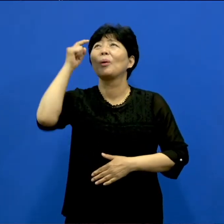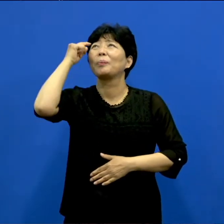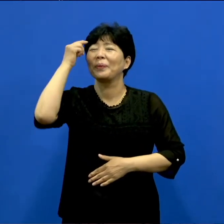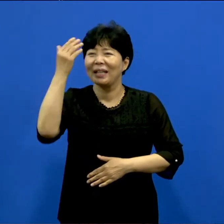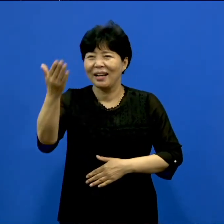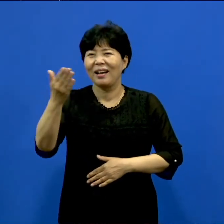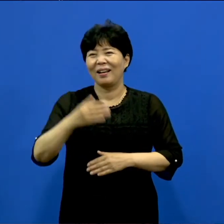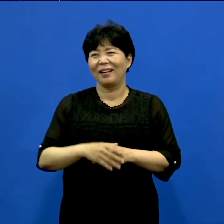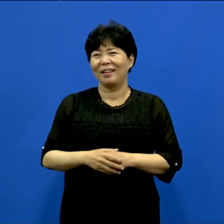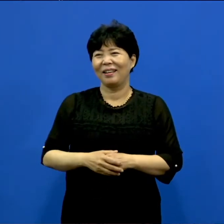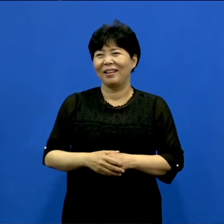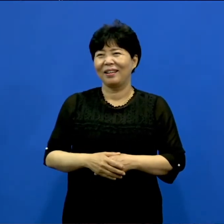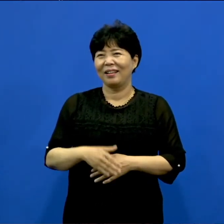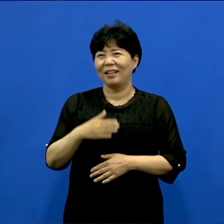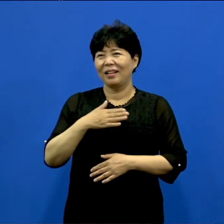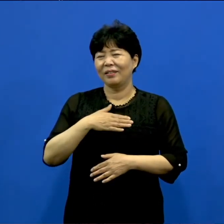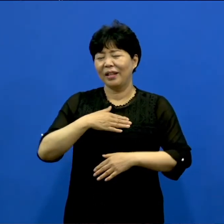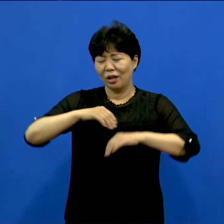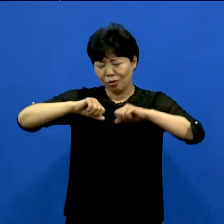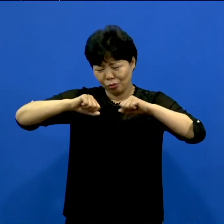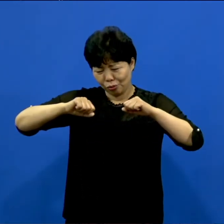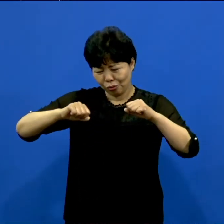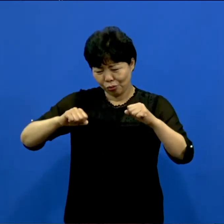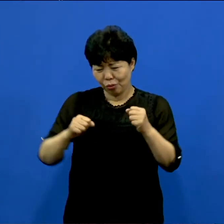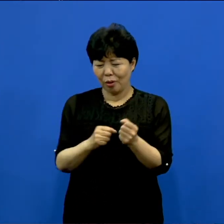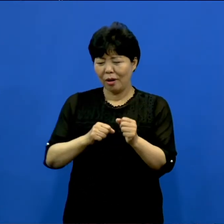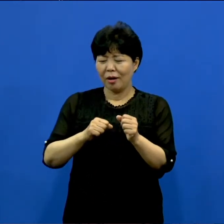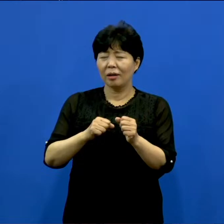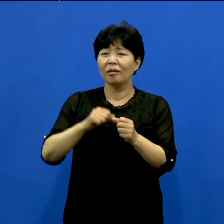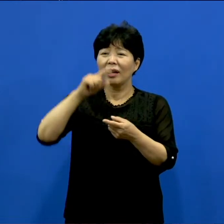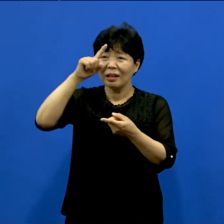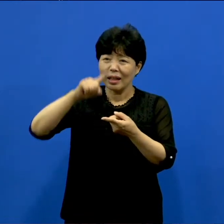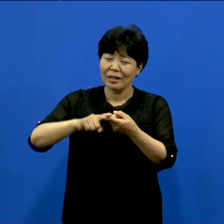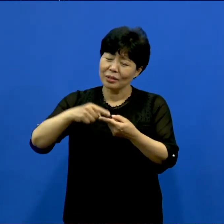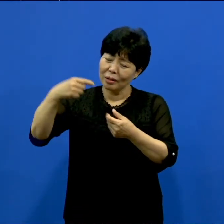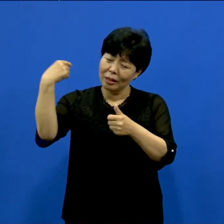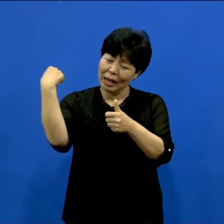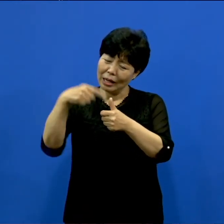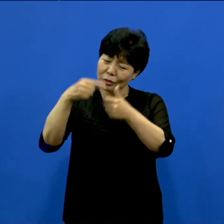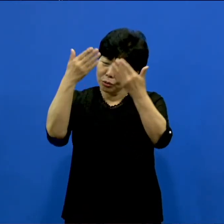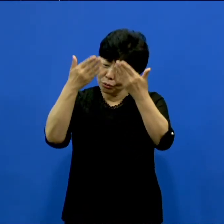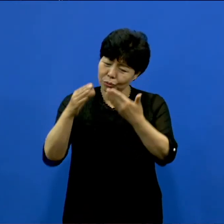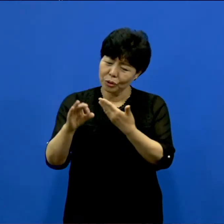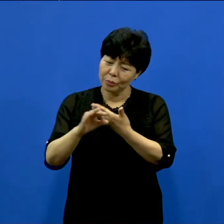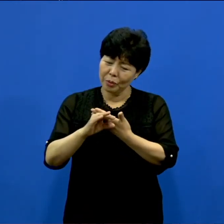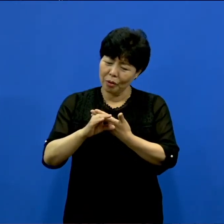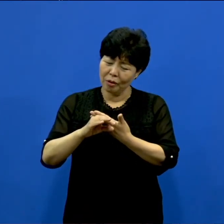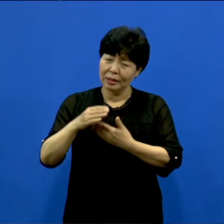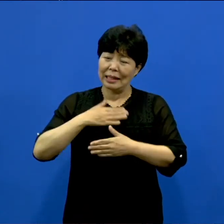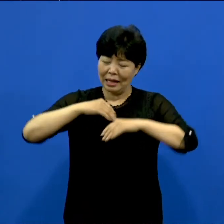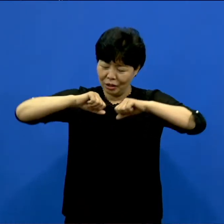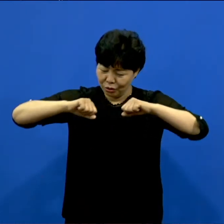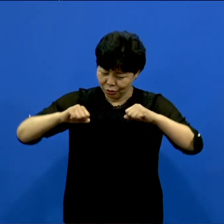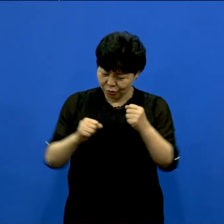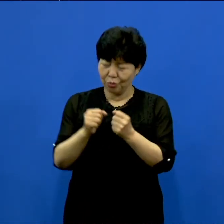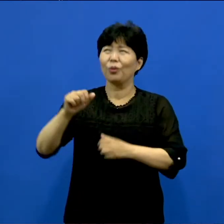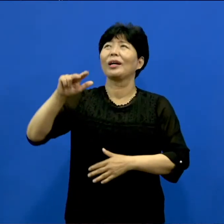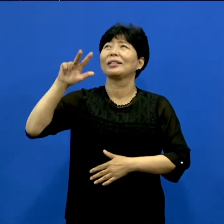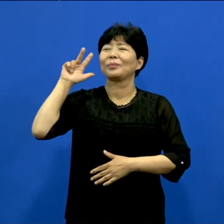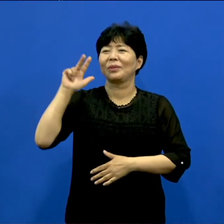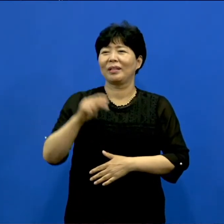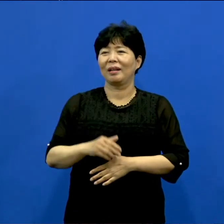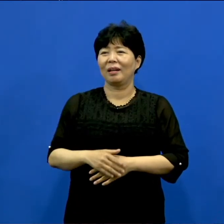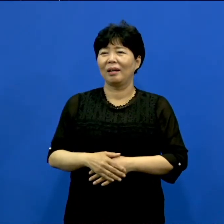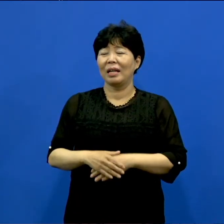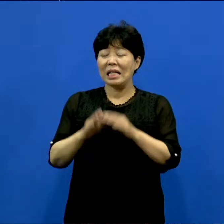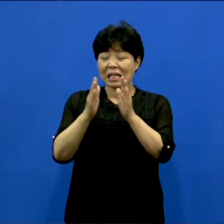앞에 순종해야 될 것이 무엇인지 가르쳐 주십시오. 가르쳐 주기만 하면 내가 순종하겠습니다. 하나님이 알게 하실 거예요, 여러분.